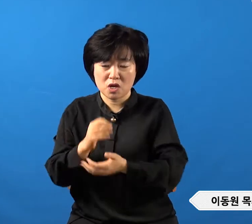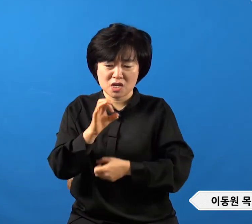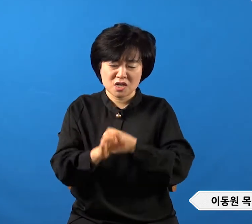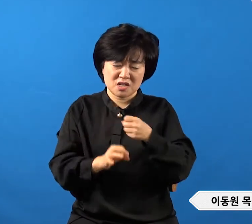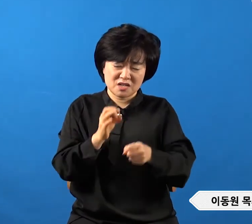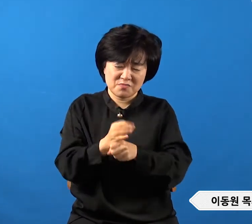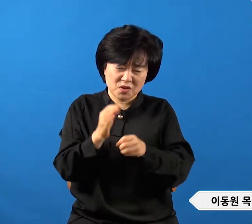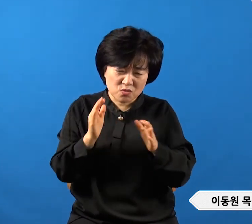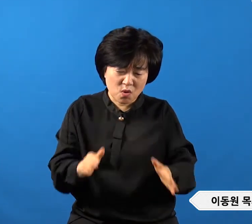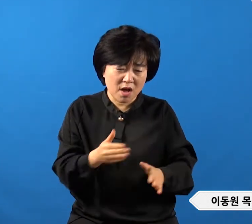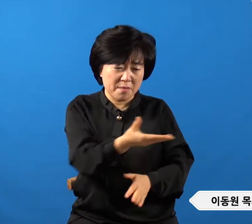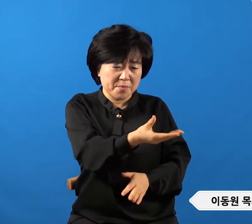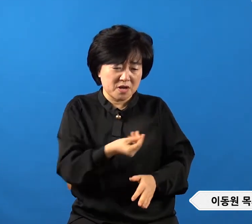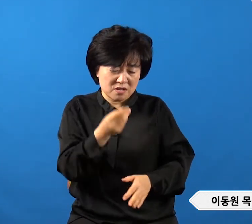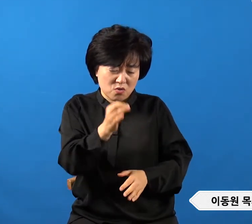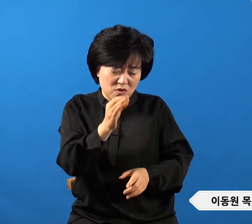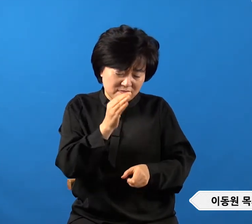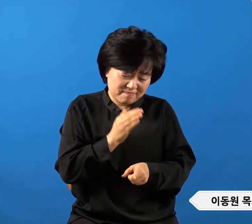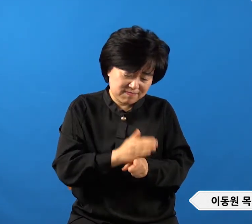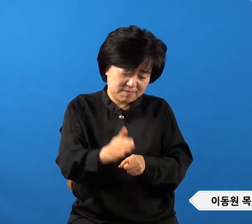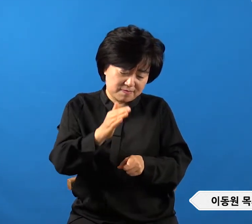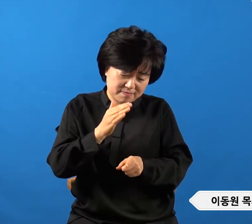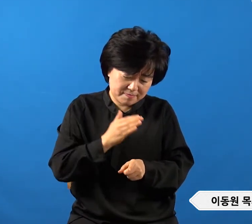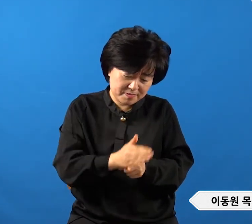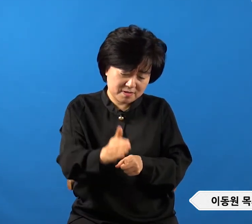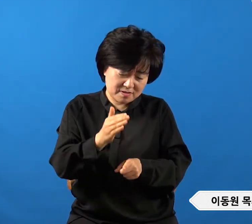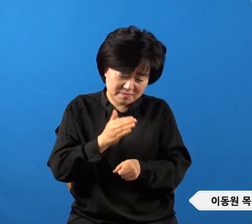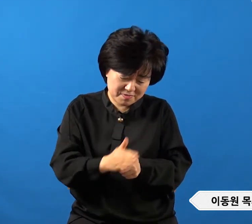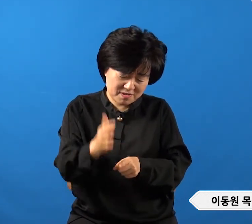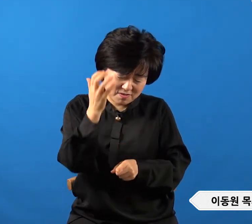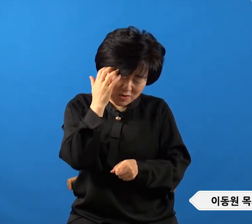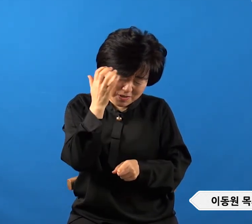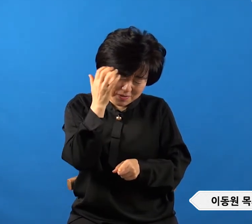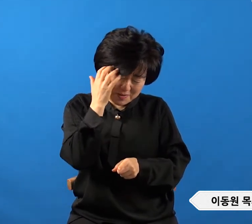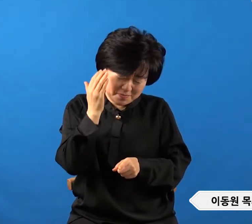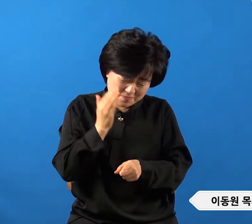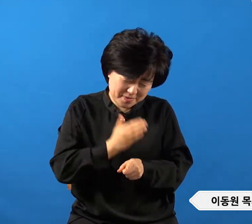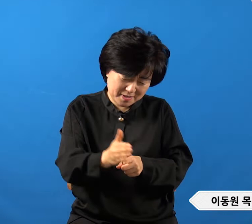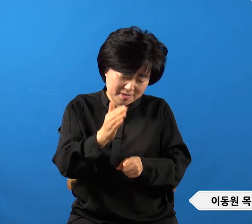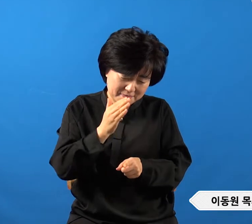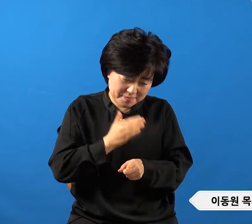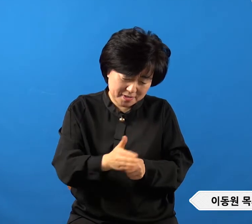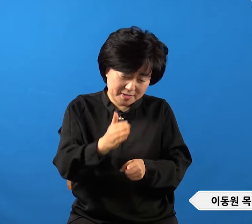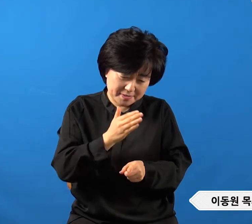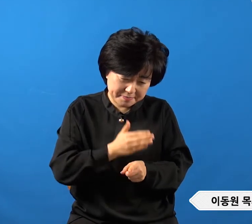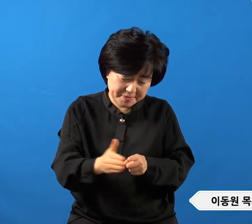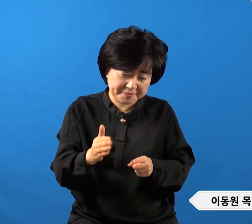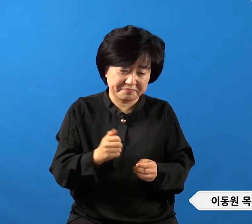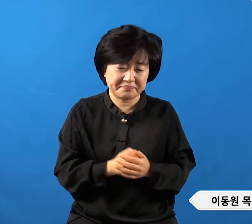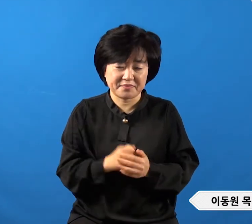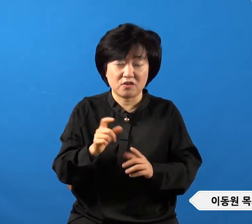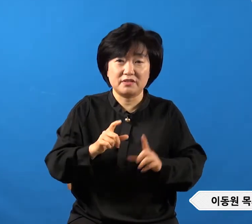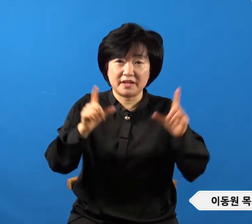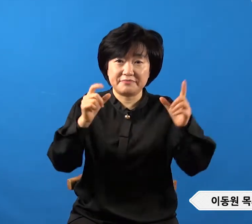10년 이상 고생을 합니다. 어느 날 우연히 이제